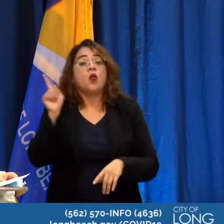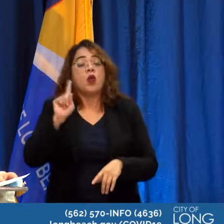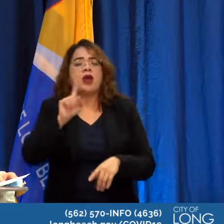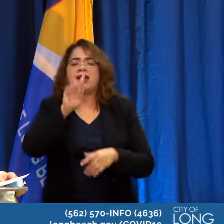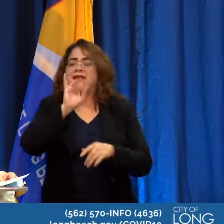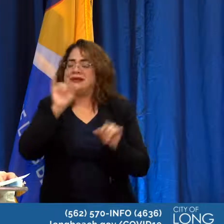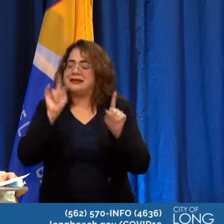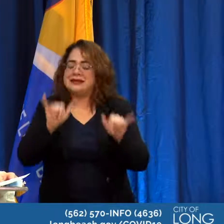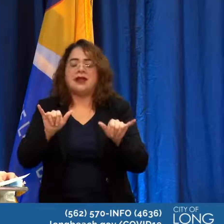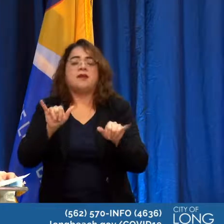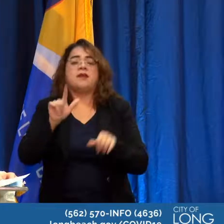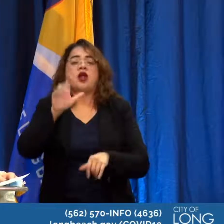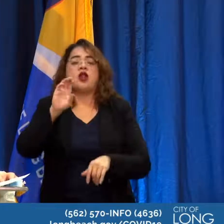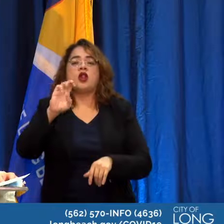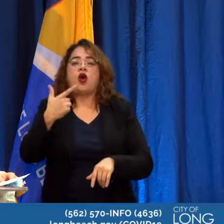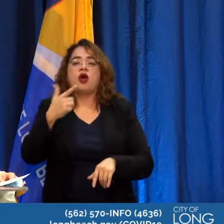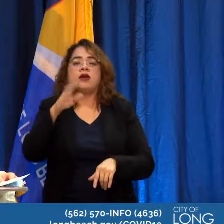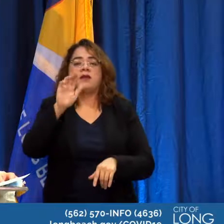por favor visite